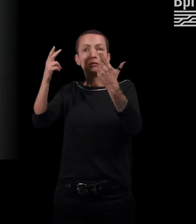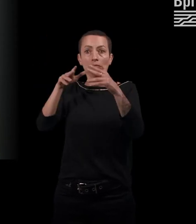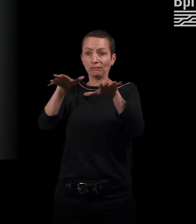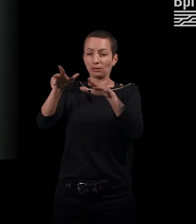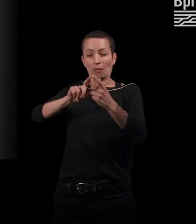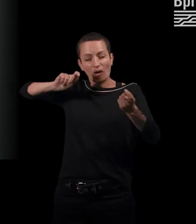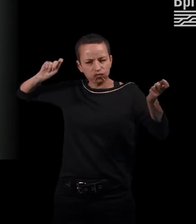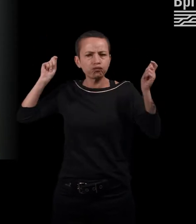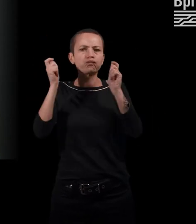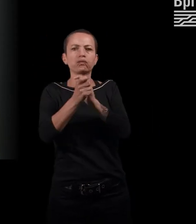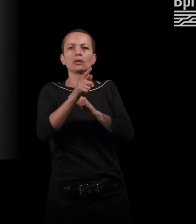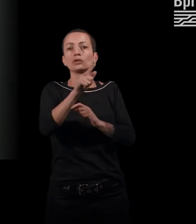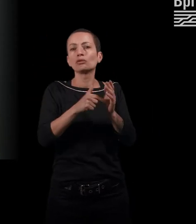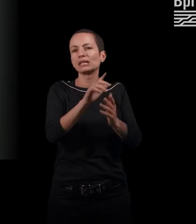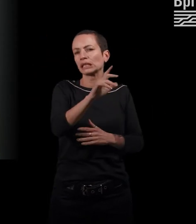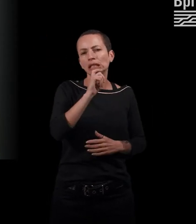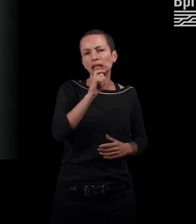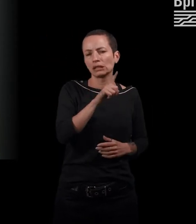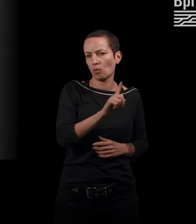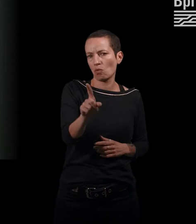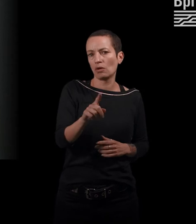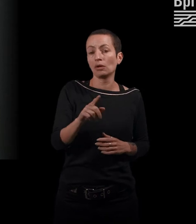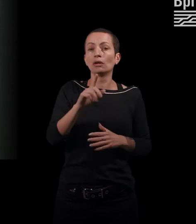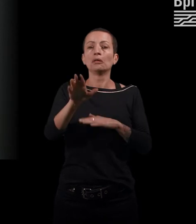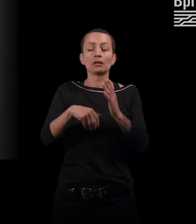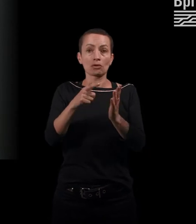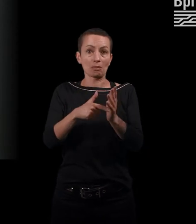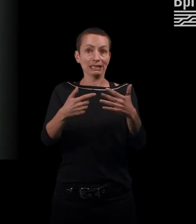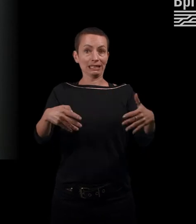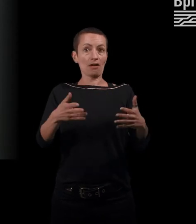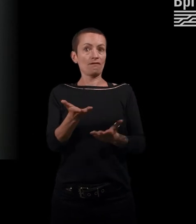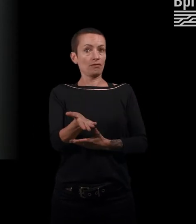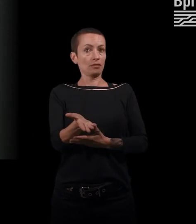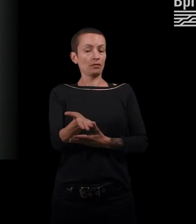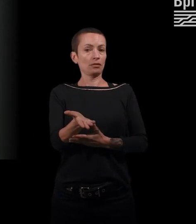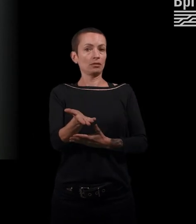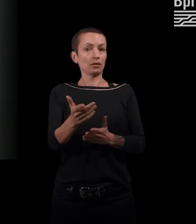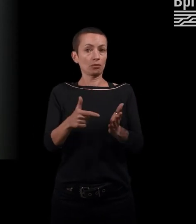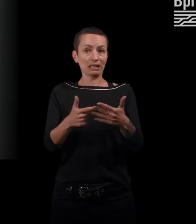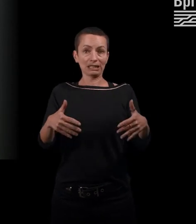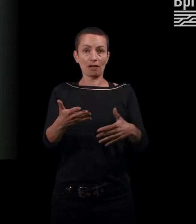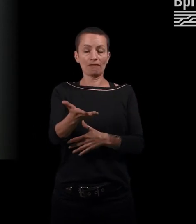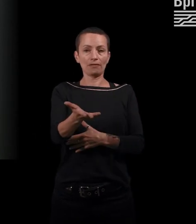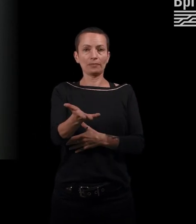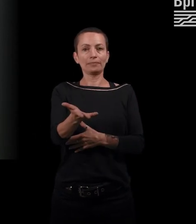transforme fondamentalement. En 2005, ça ne s'est pas produit. En 2019...